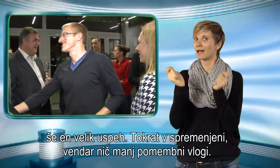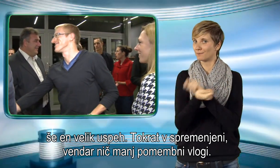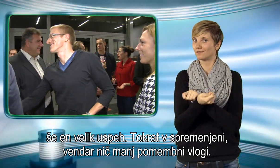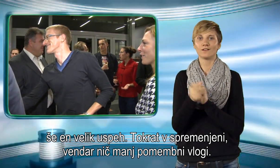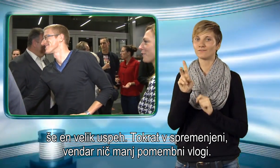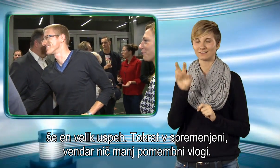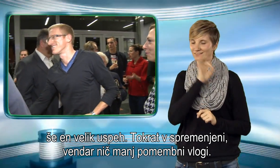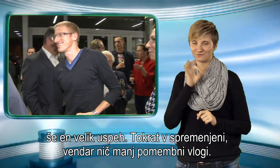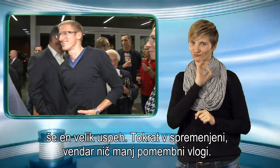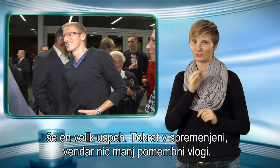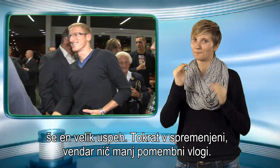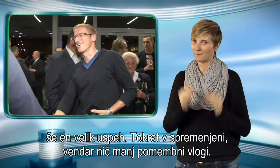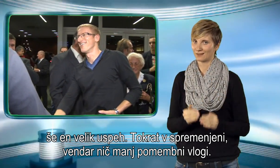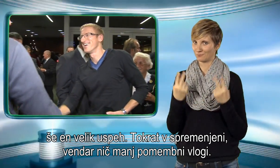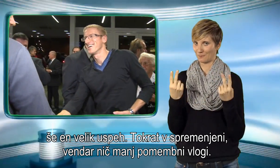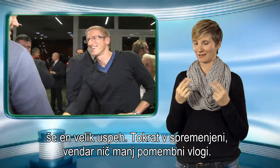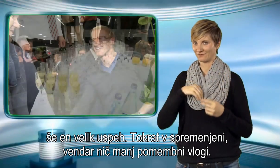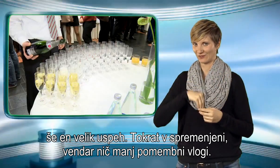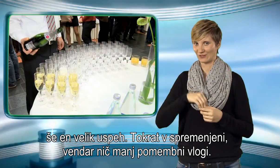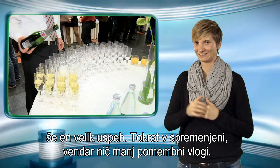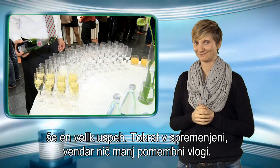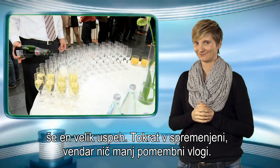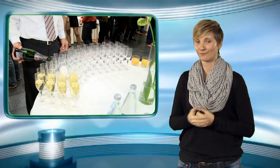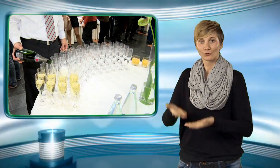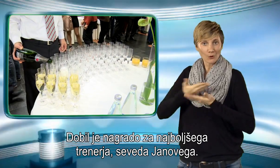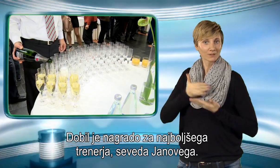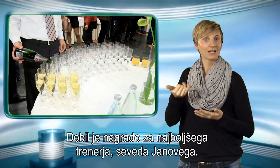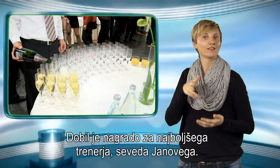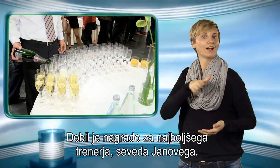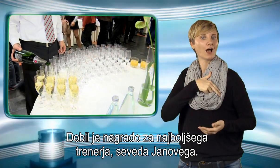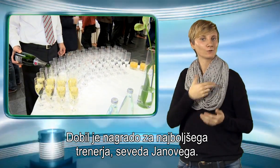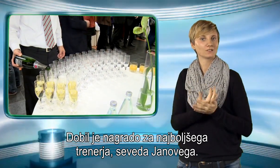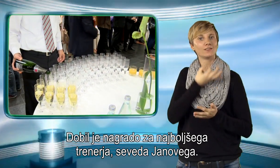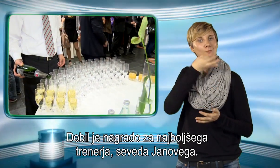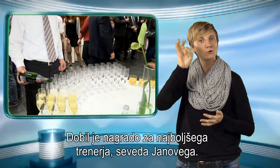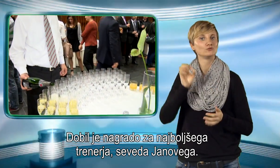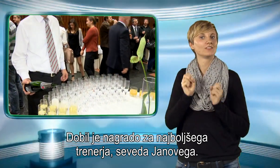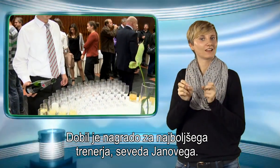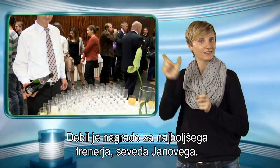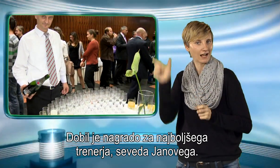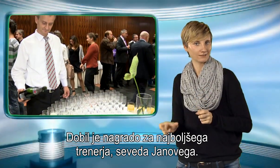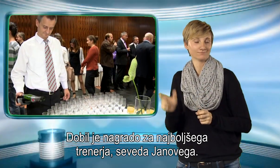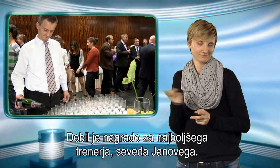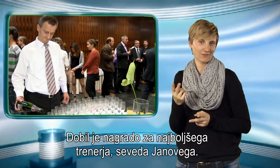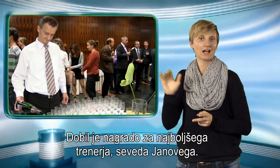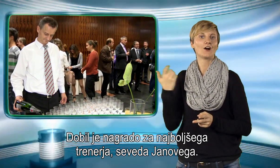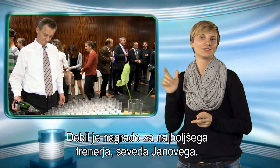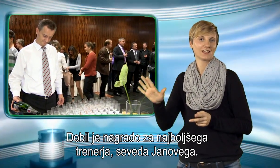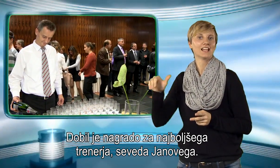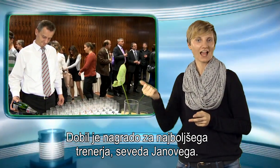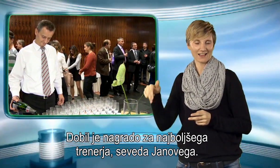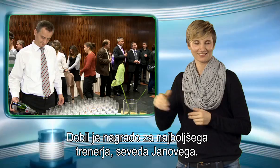Tokrat v spremenjeni, vendar nič manj pomembni vlogi. Dobil je nagrado za najboljšega trenerja,